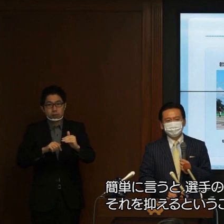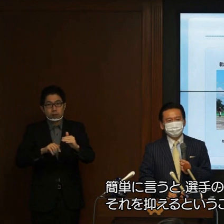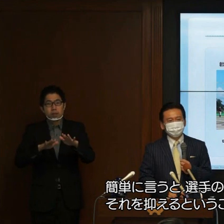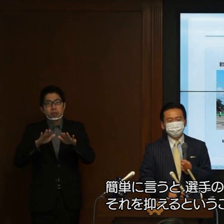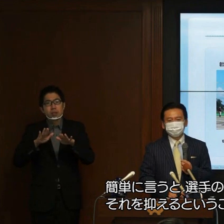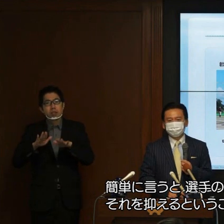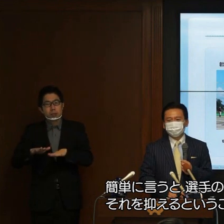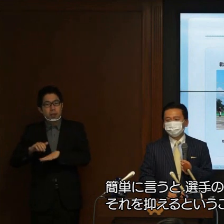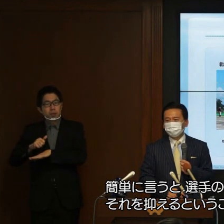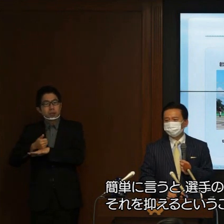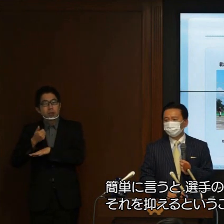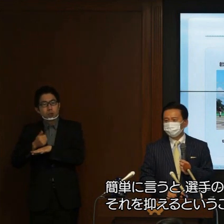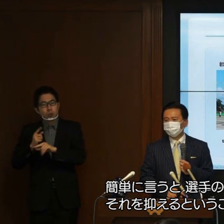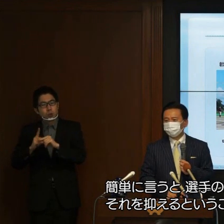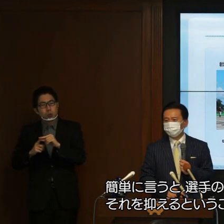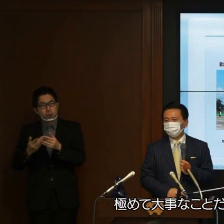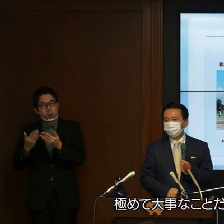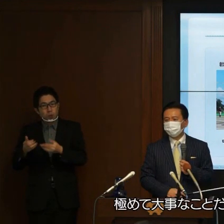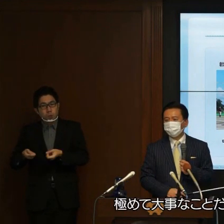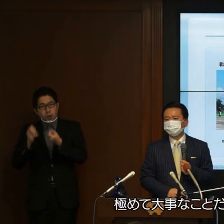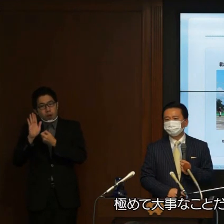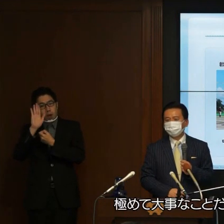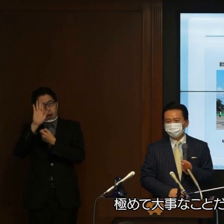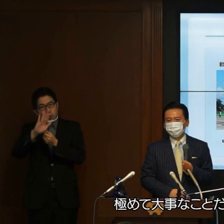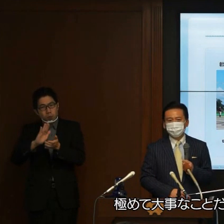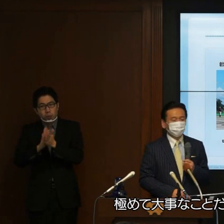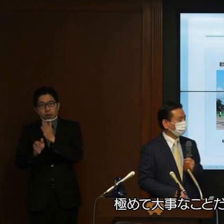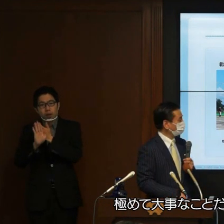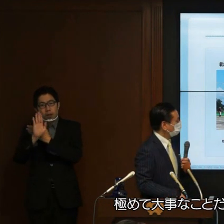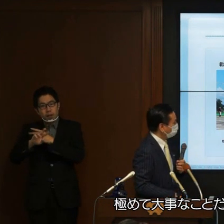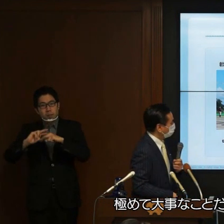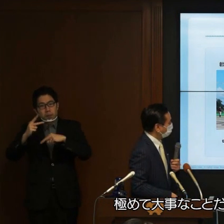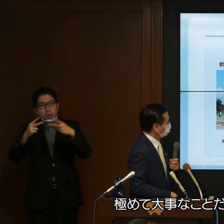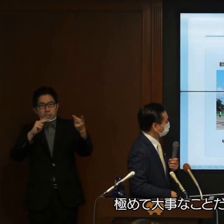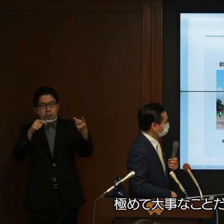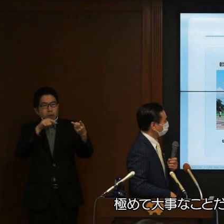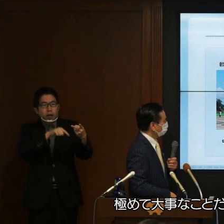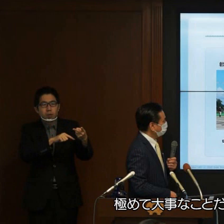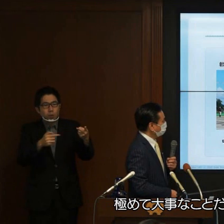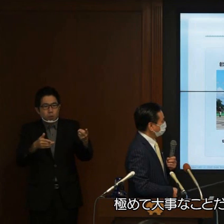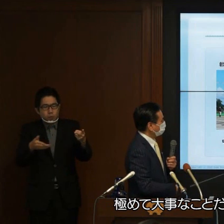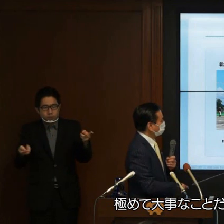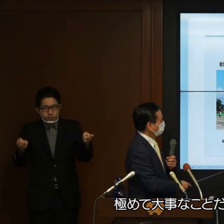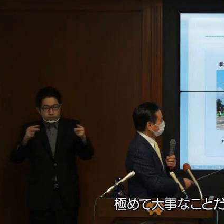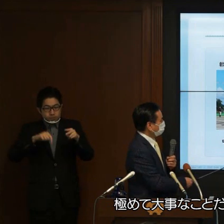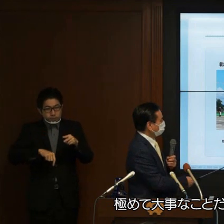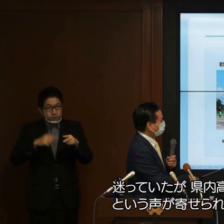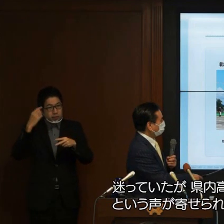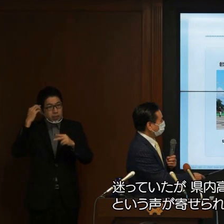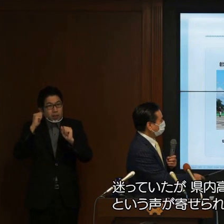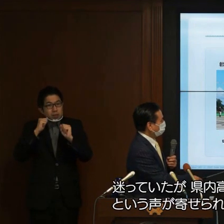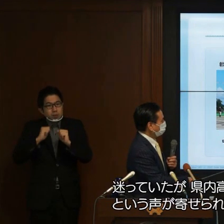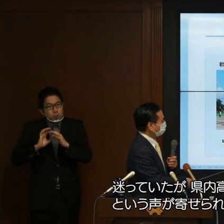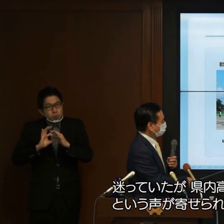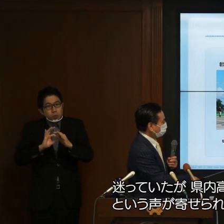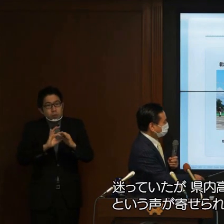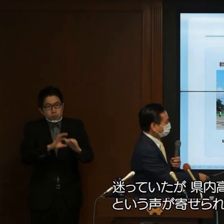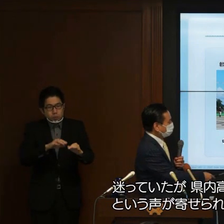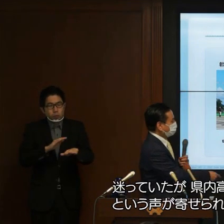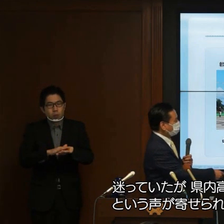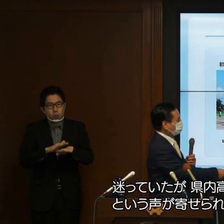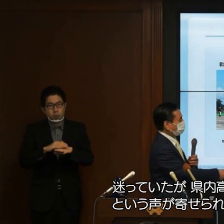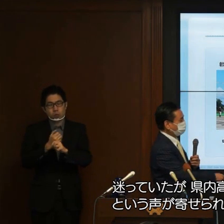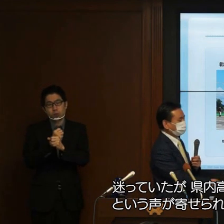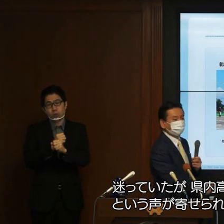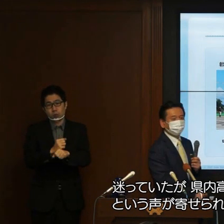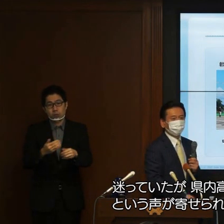くて、それを抑えるということも極めて大事なことだと思っております。いろいろ迷っていた